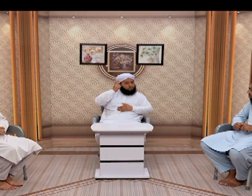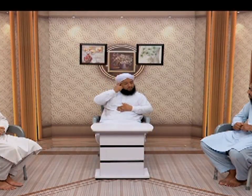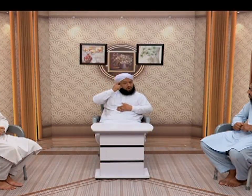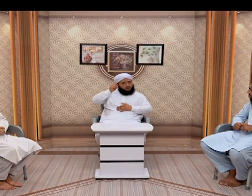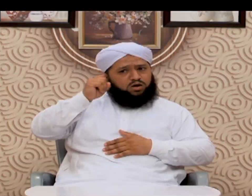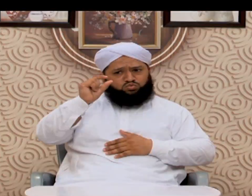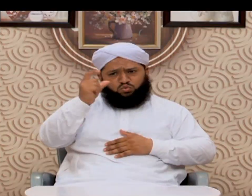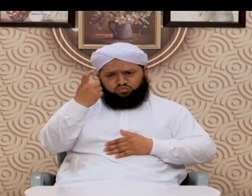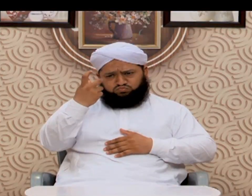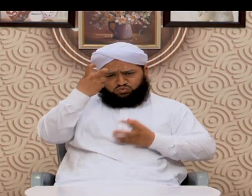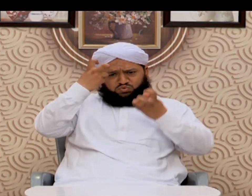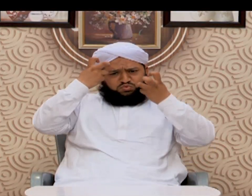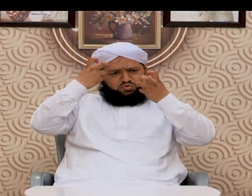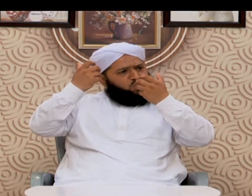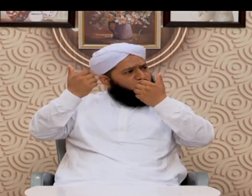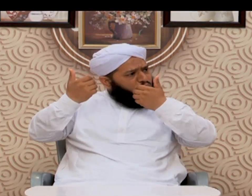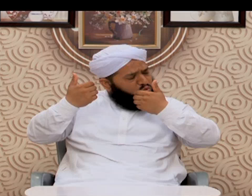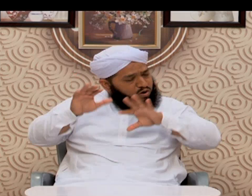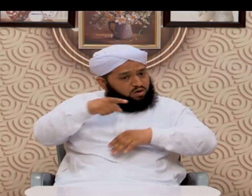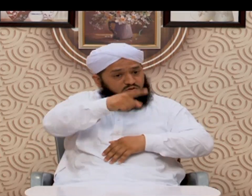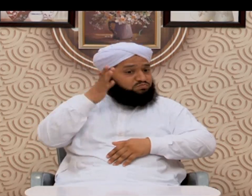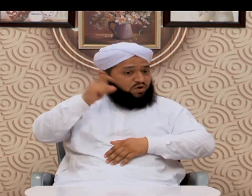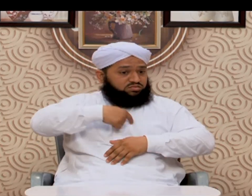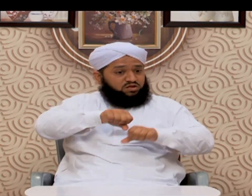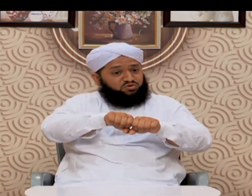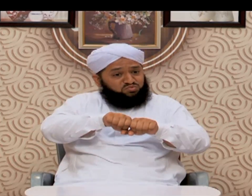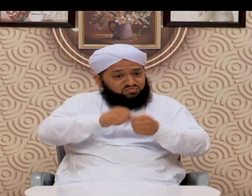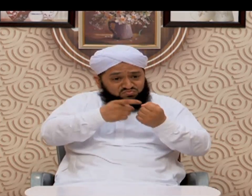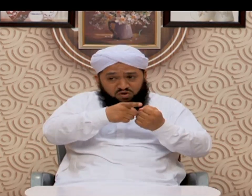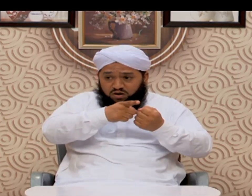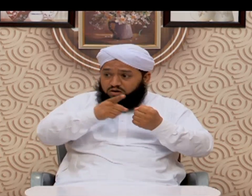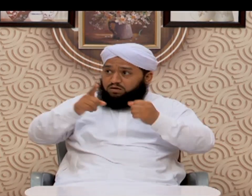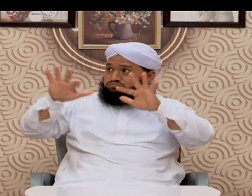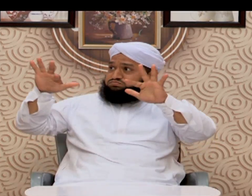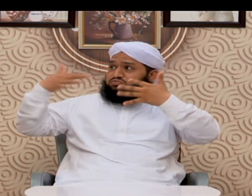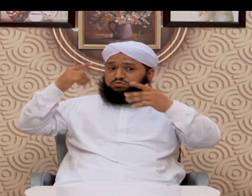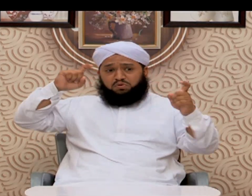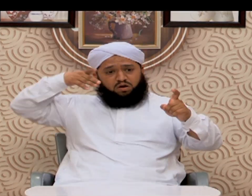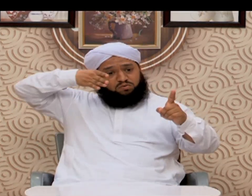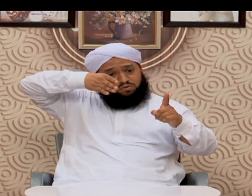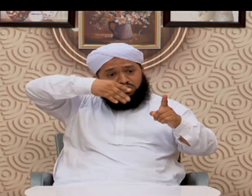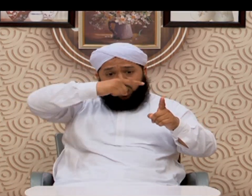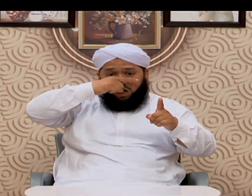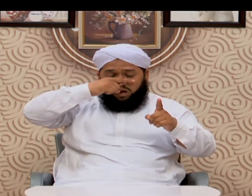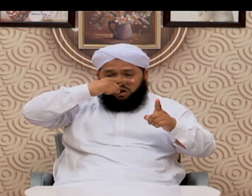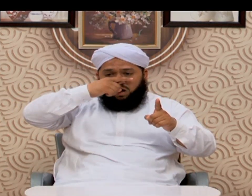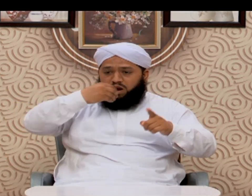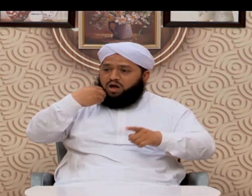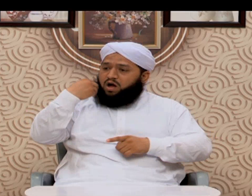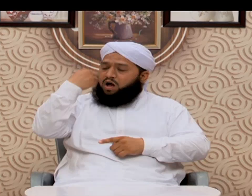رکھیے، غصے میں آ کر کسی مسلمان کی دل آزاری کرنا، سب کے سامنے کسی کو ذلیل و رسوا کرنا حرام اور